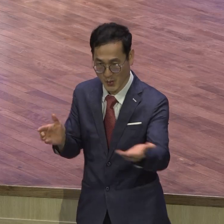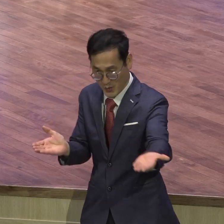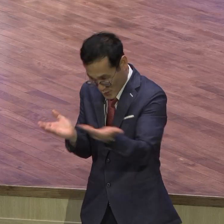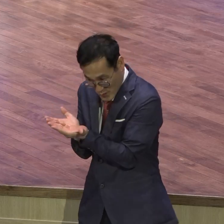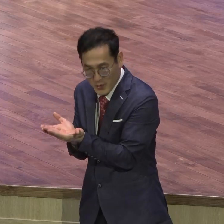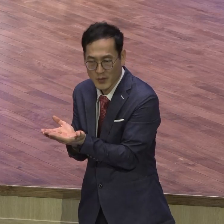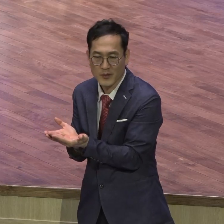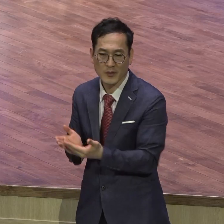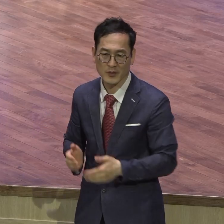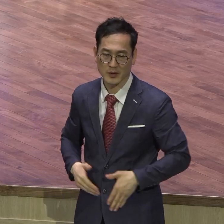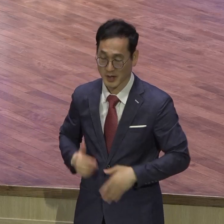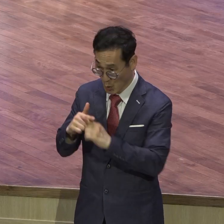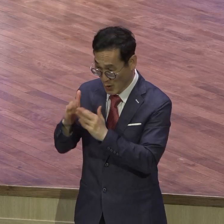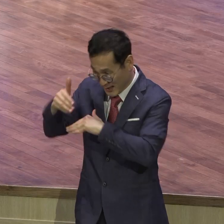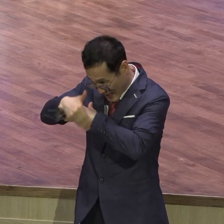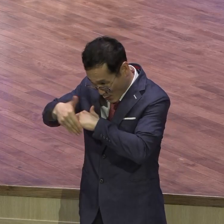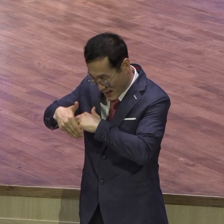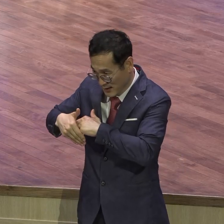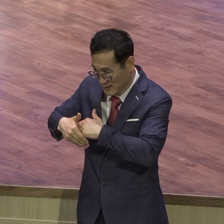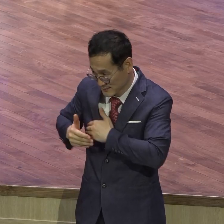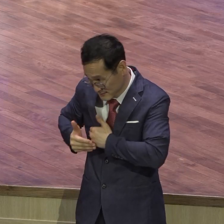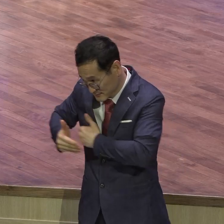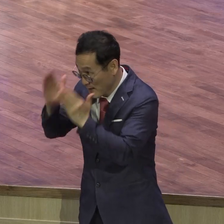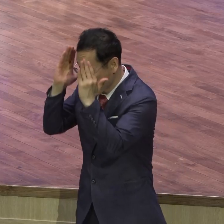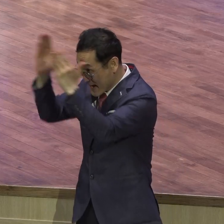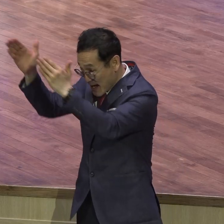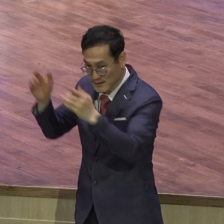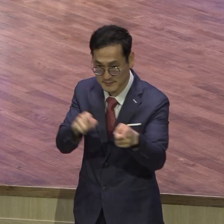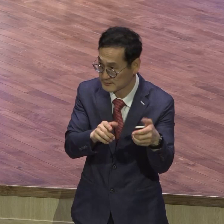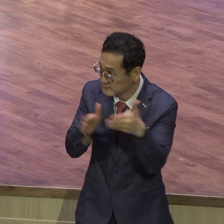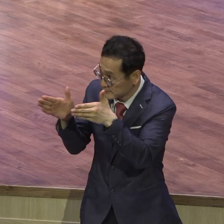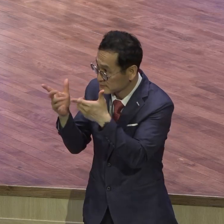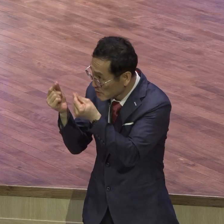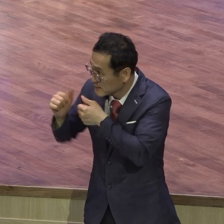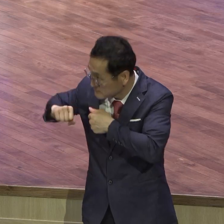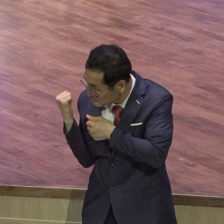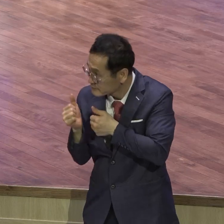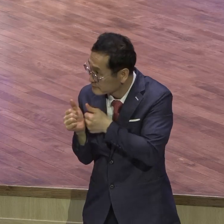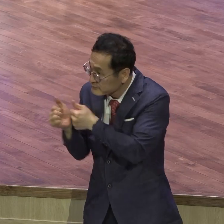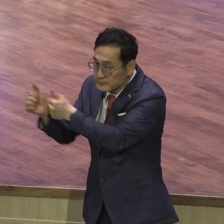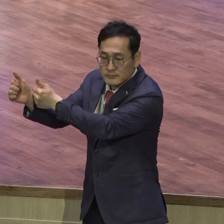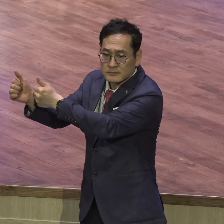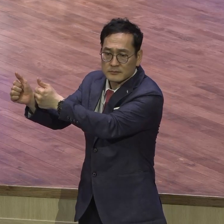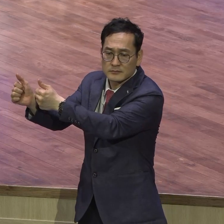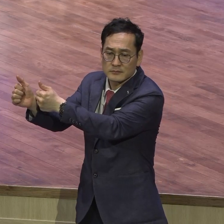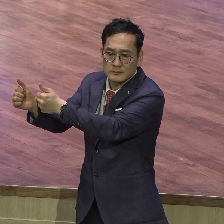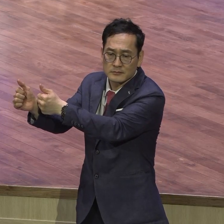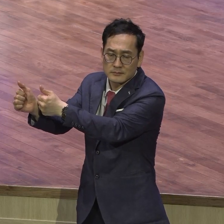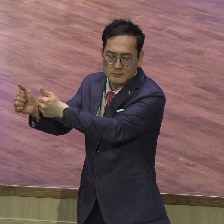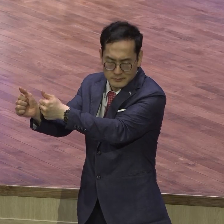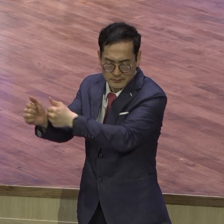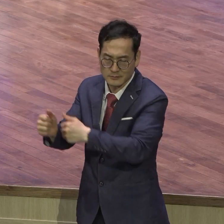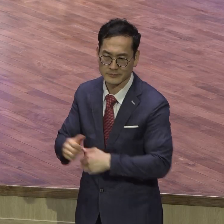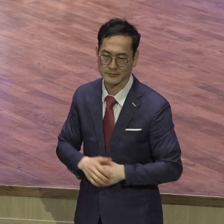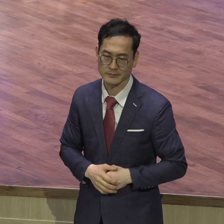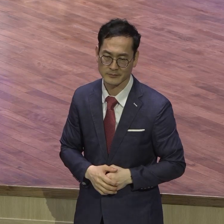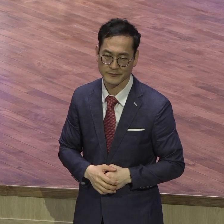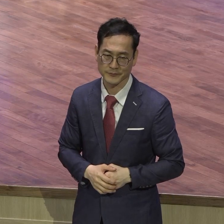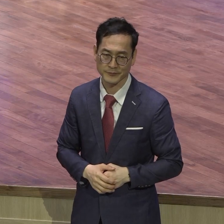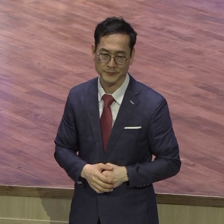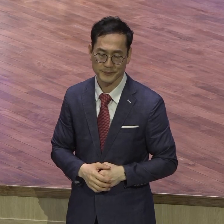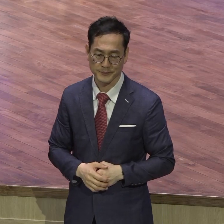그 말이에요 교회의 시간표에 교회의 방향 내 방향이 되어야 되는 거예요 거기에 다 맞춰야 되는 겁니다 그 삶이 그게 인도예요